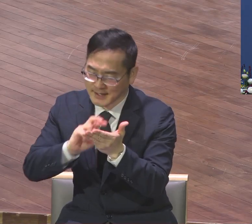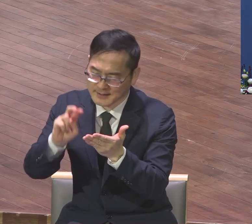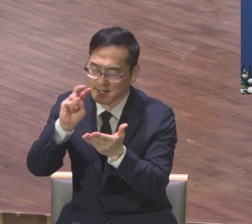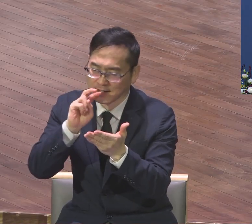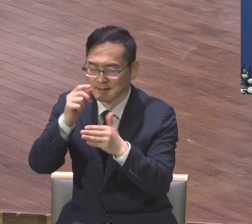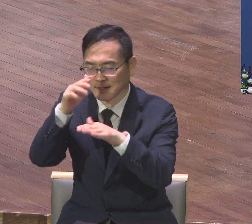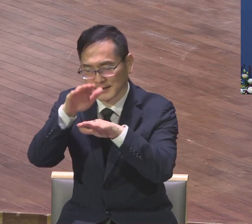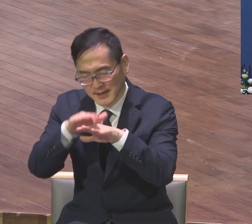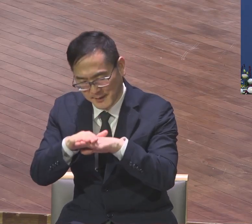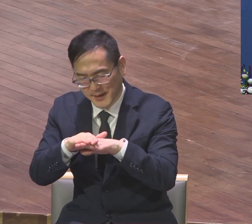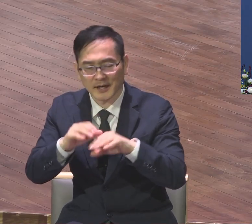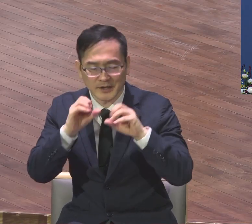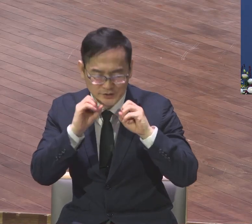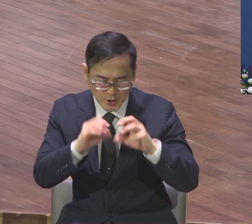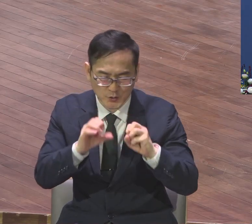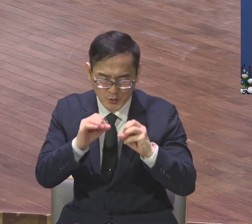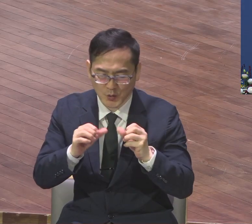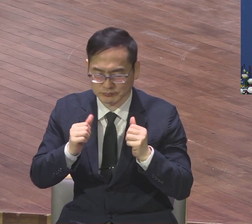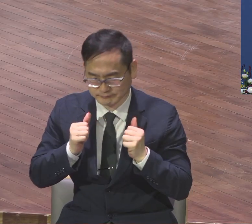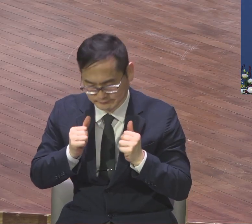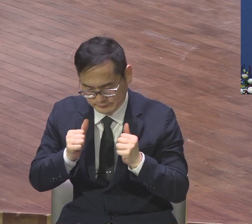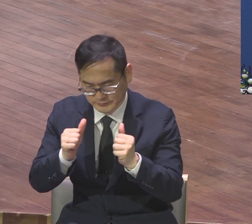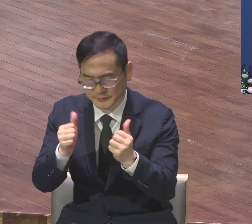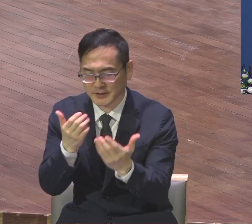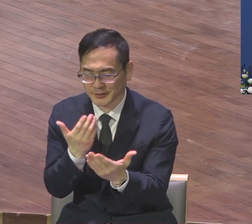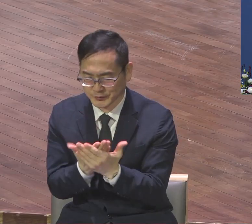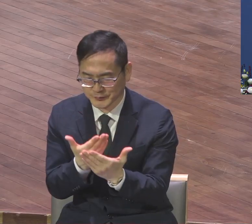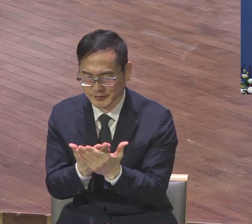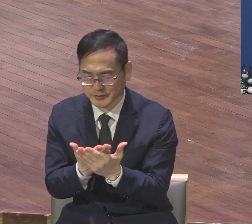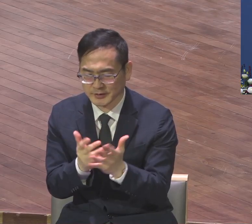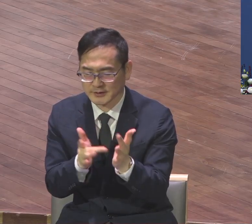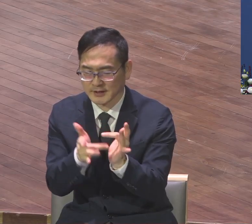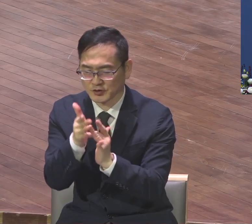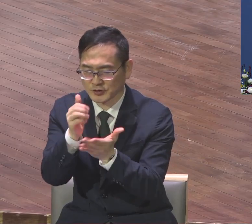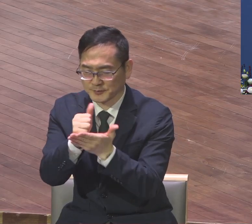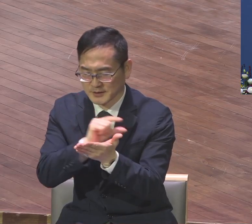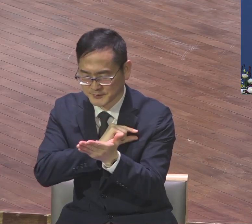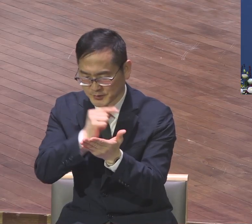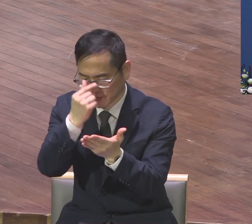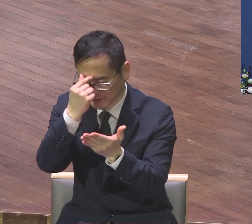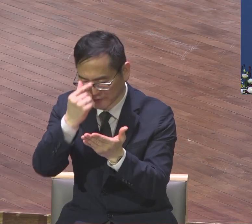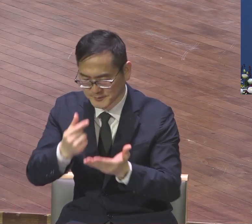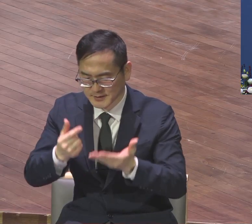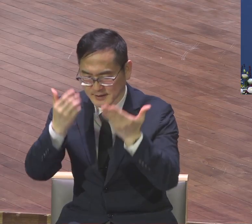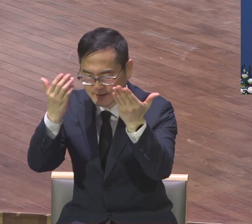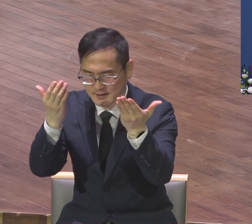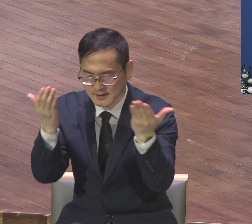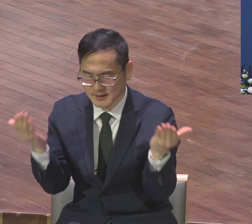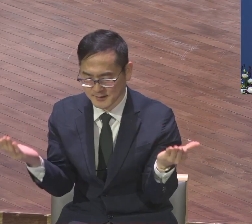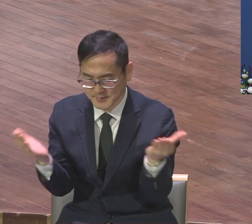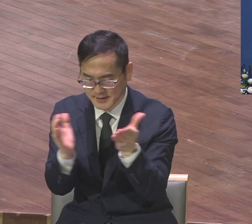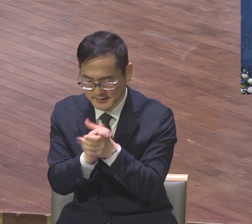하나님을 증거하는 증인의 삶을 살게 하여 주옵소서. 예수 그리스도를 받들어 기도합나이다. 아멘.